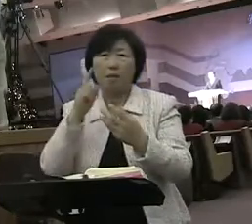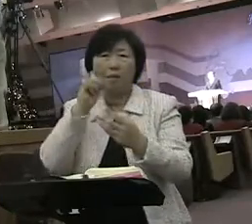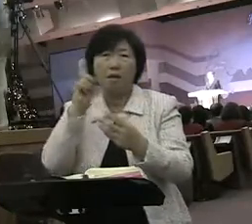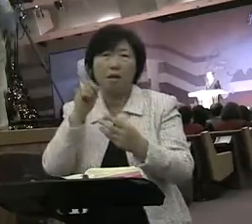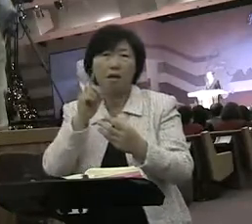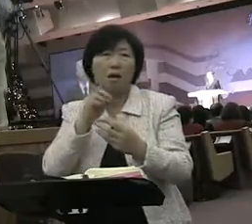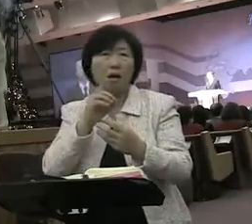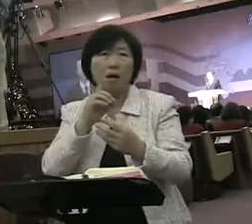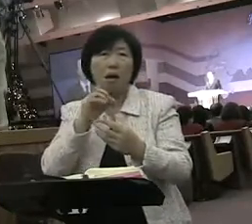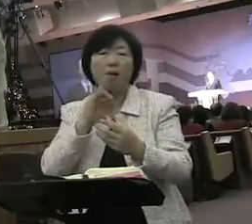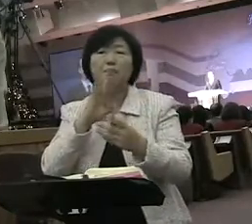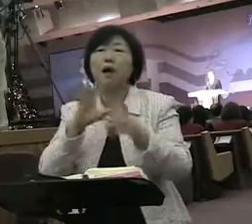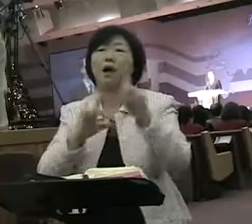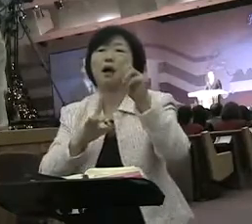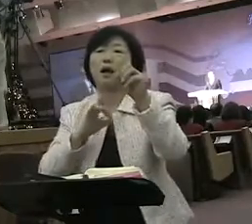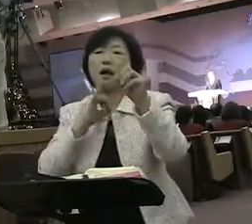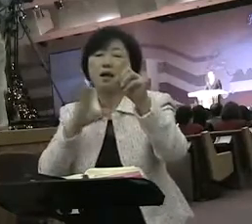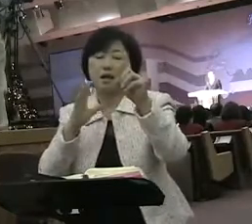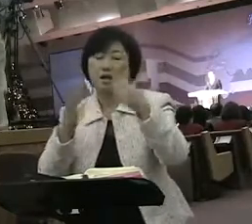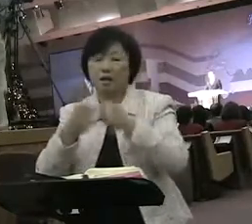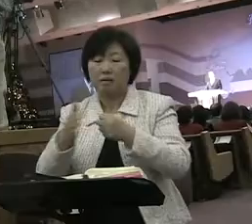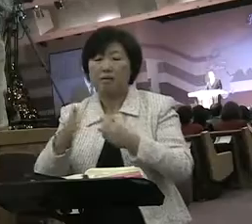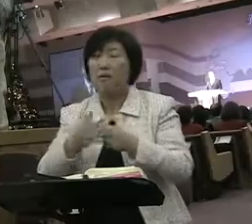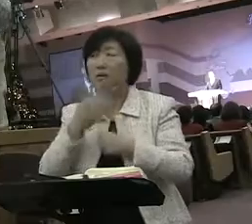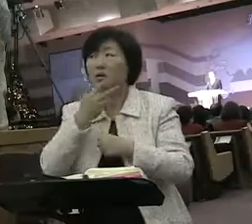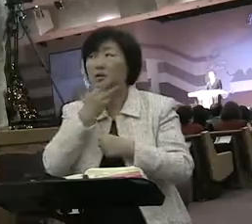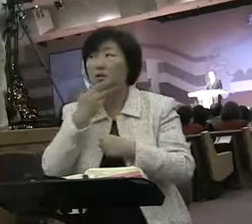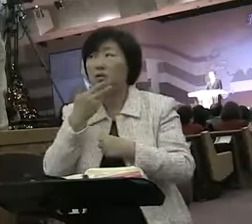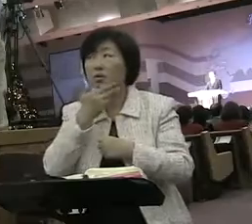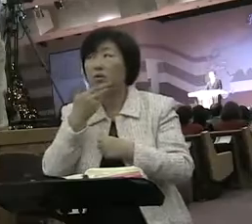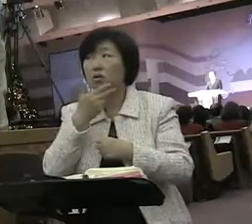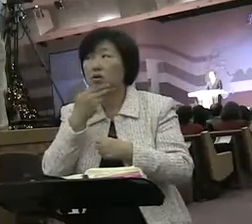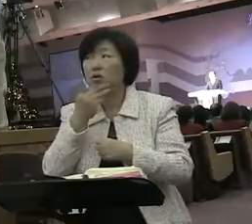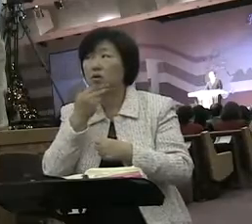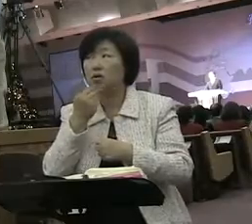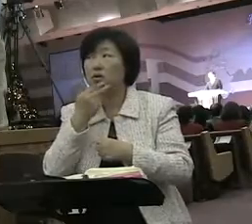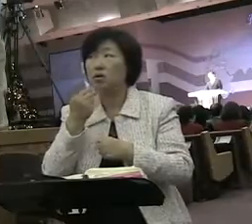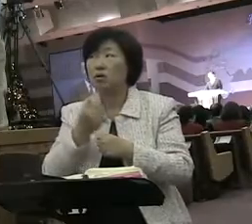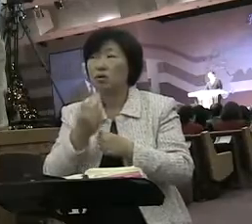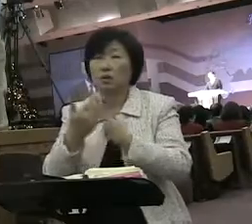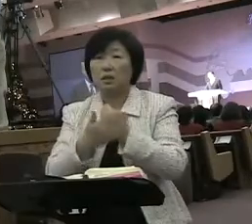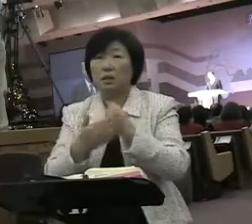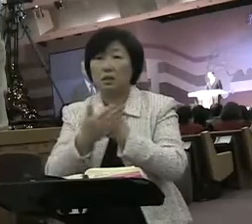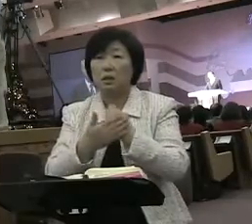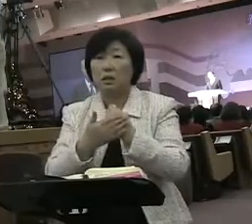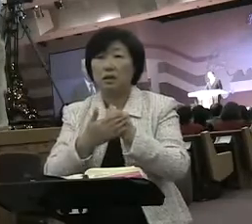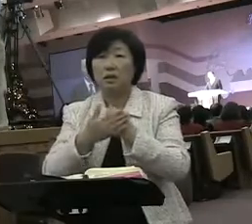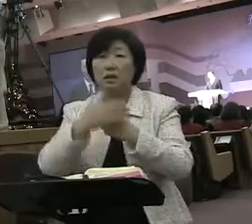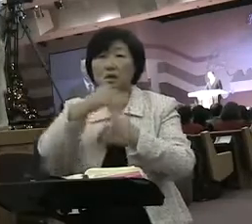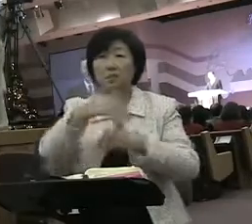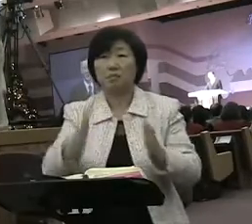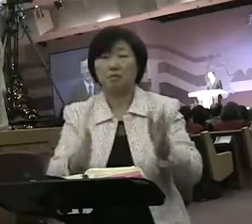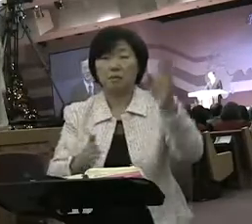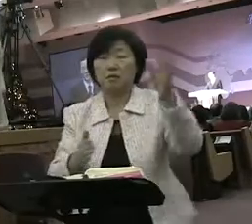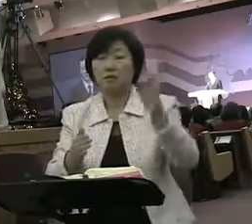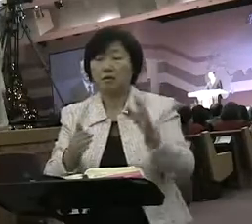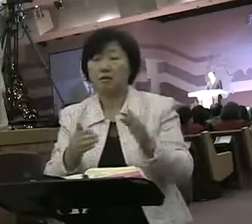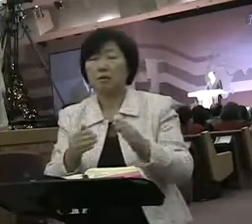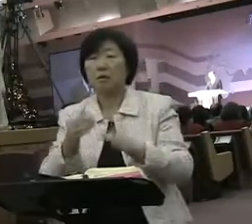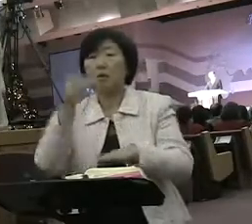그 같은 시간에 10시 반에 영어 버전으로 또한 그 은혜채벌에서 송구영신 예배가